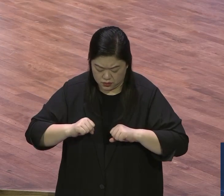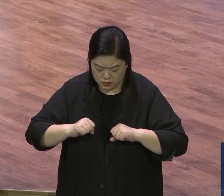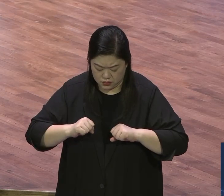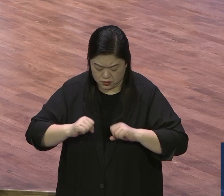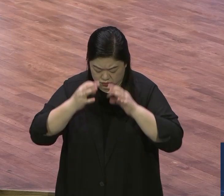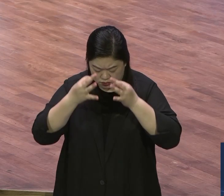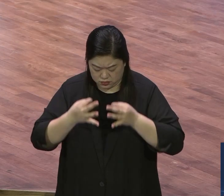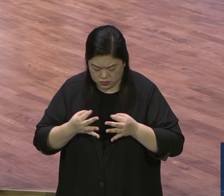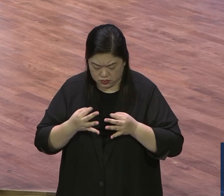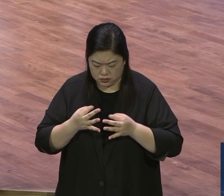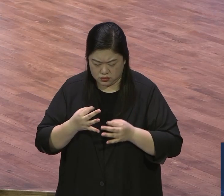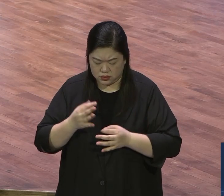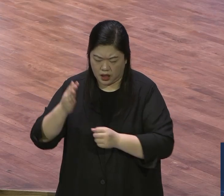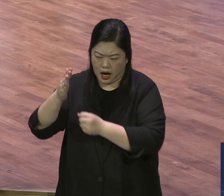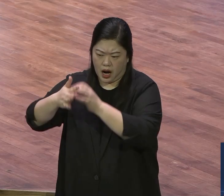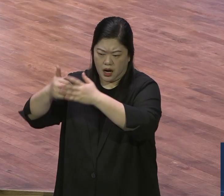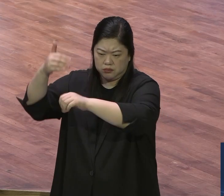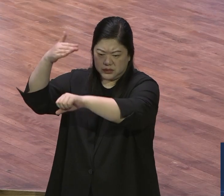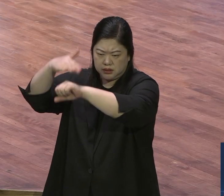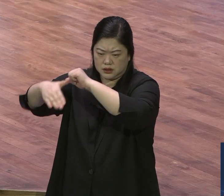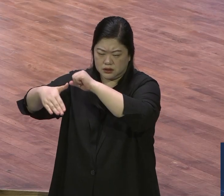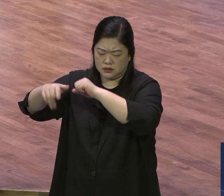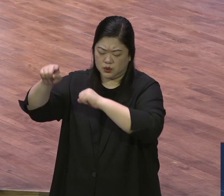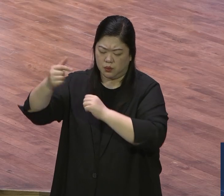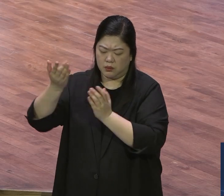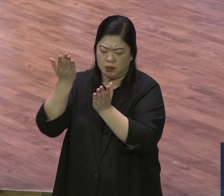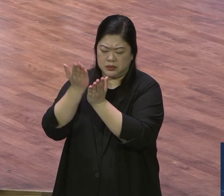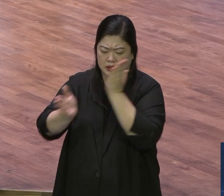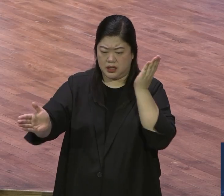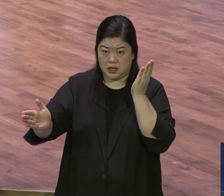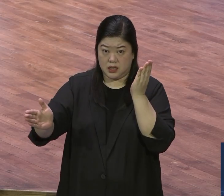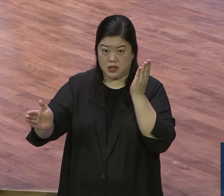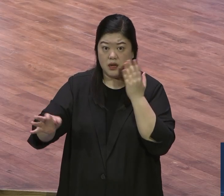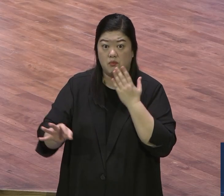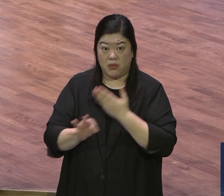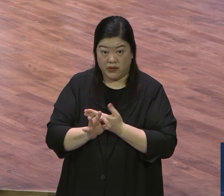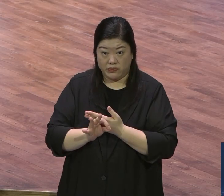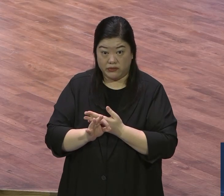과감하게 버리세요 버리세요